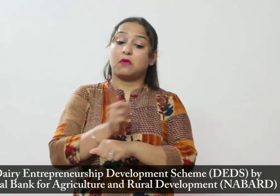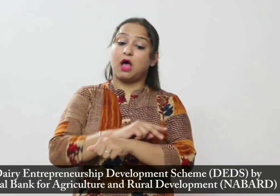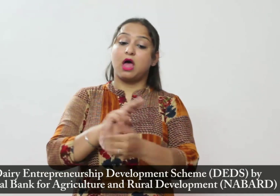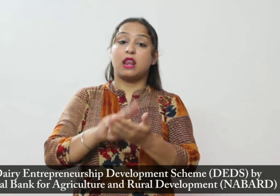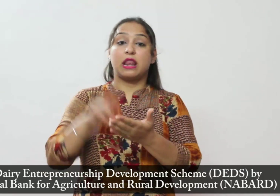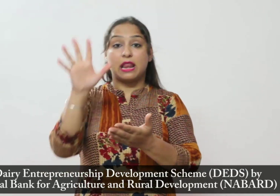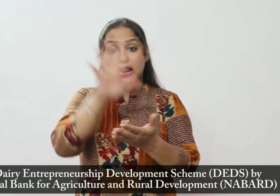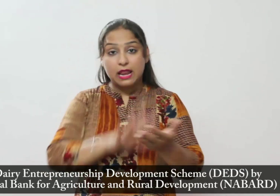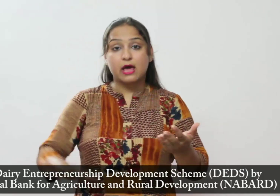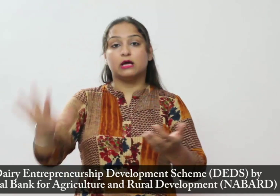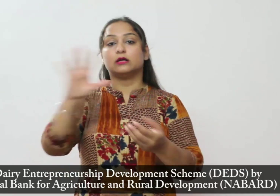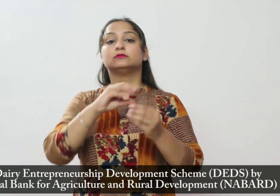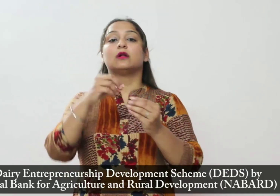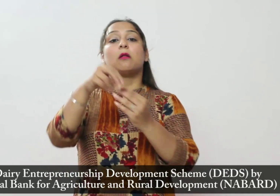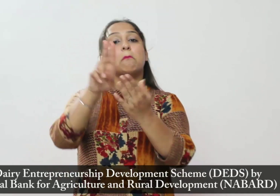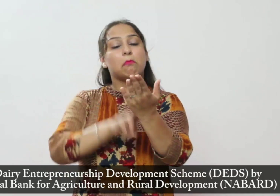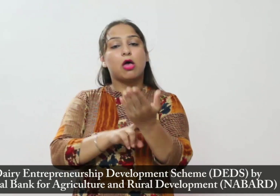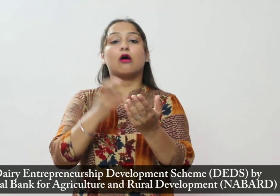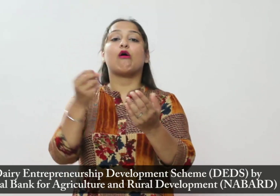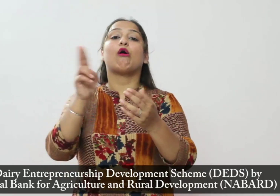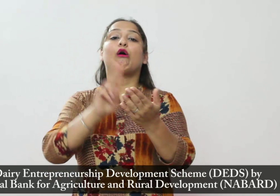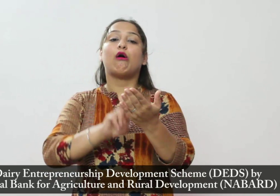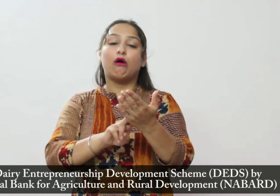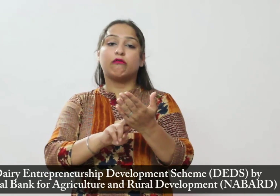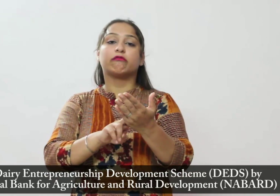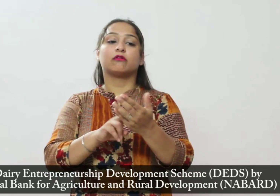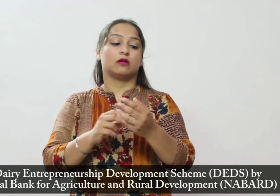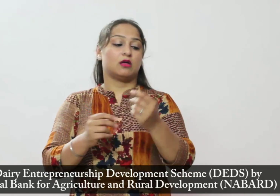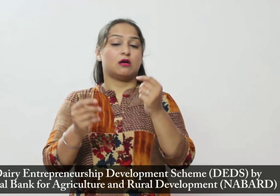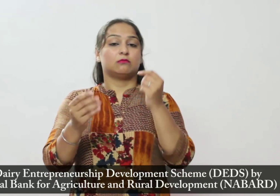डेयरी उद्यमिता विकास योजना DEDS।